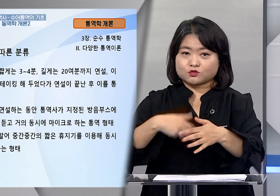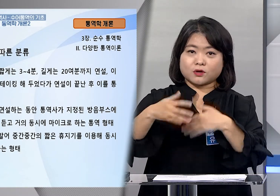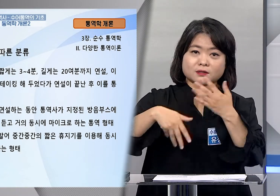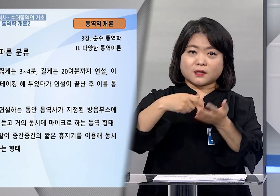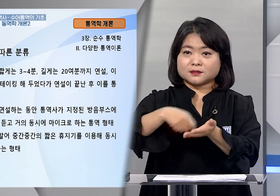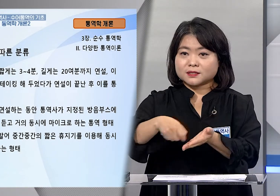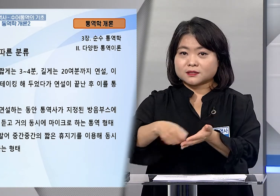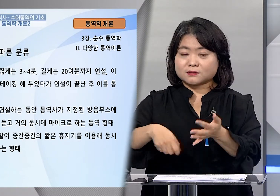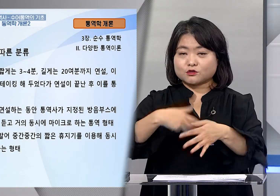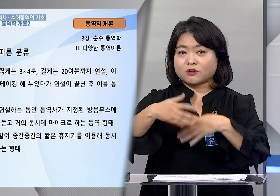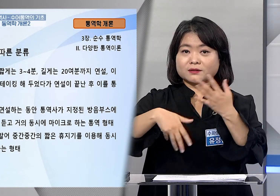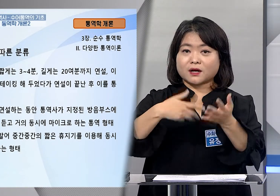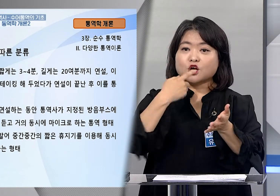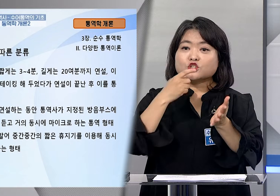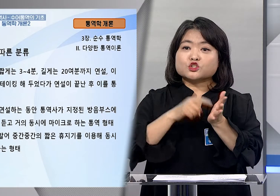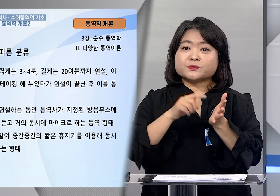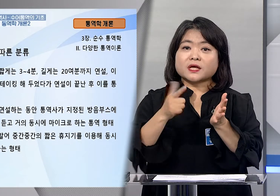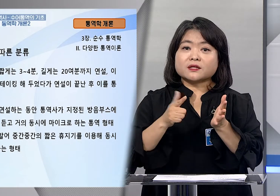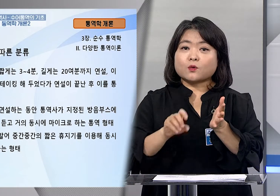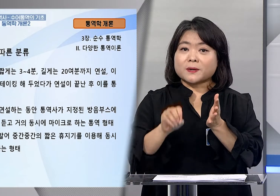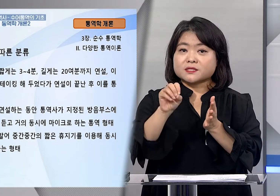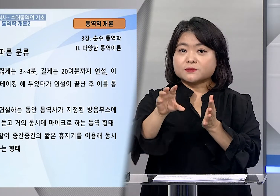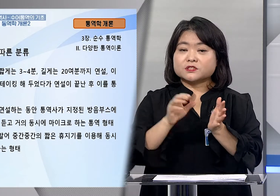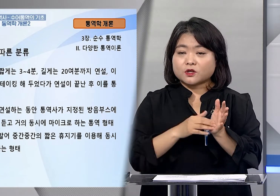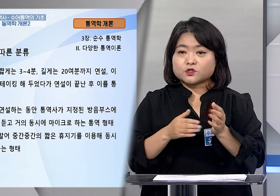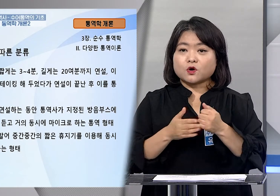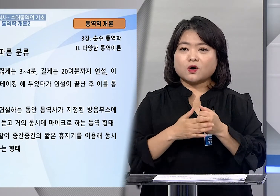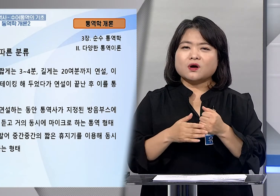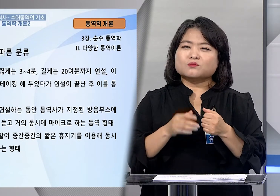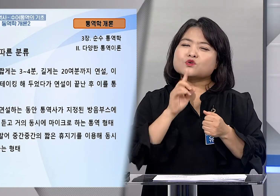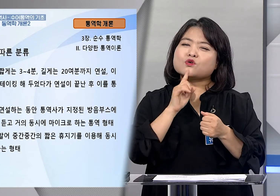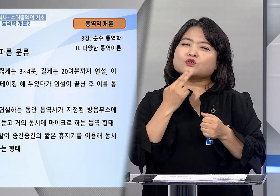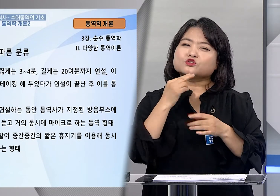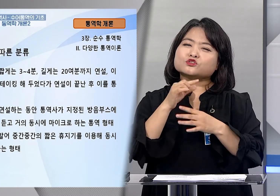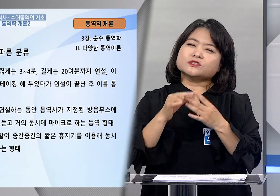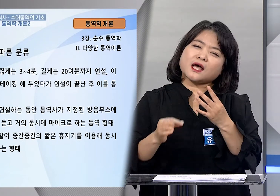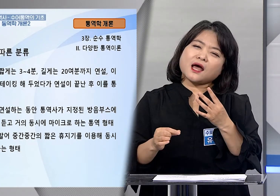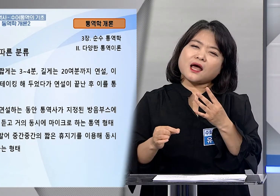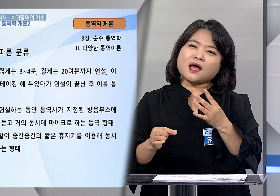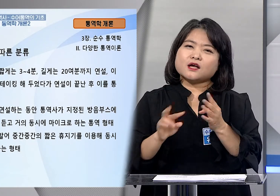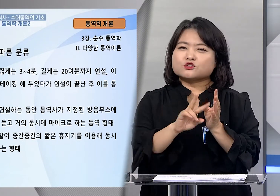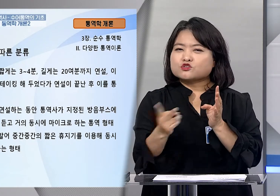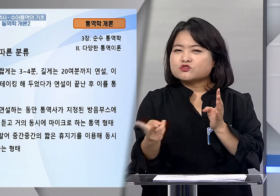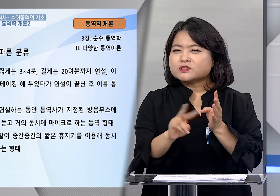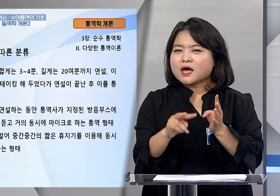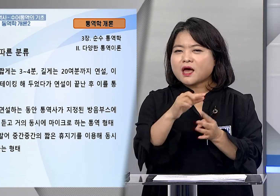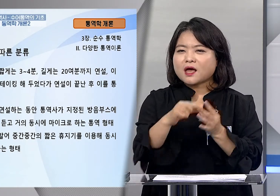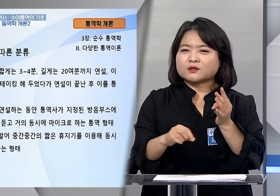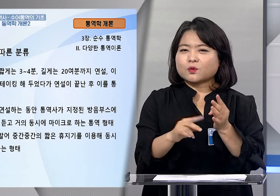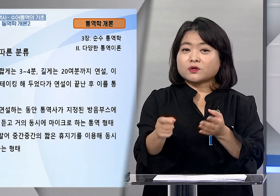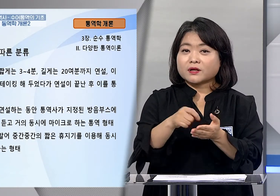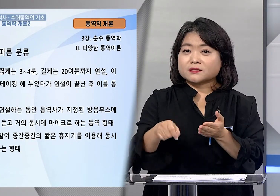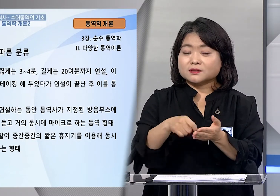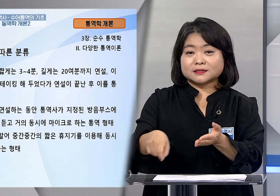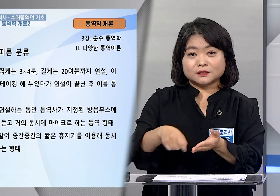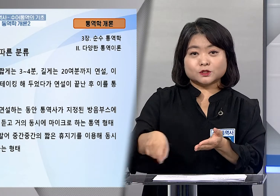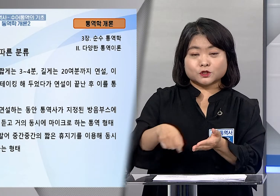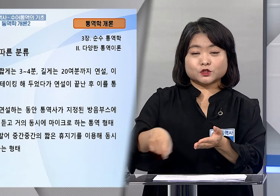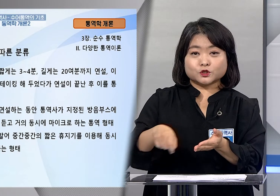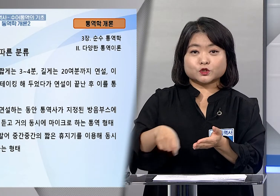수화하다가 글자를 쓰다가 수화하다가 쉽지 않다고 말씀을 드렸죠. 물론 순차 통역에서는 글로 쓸 수